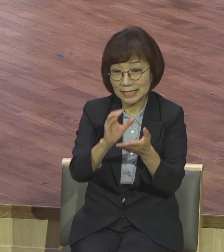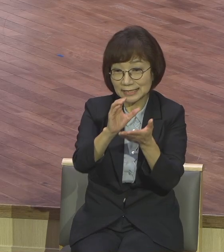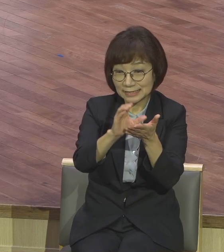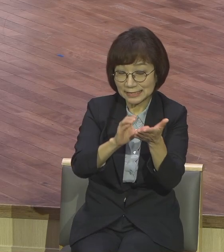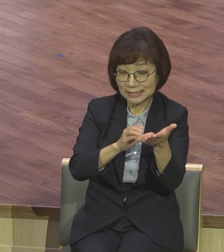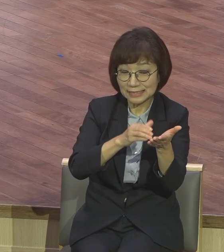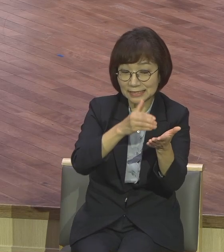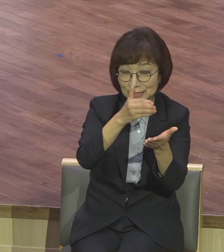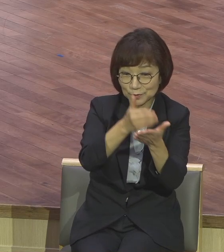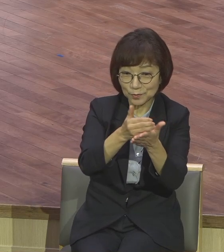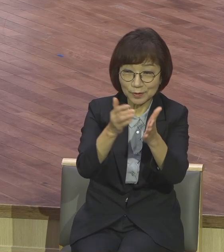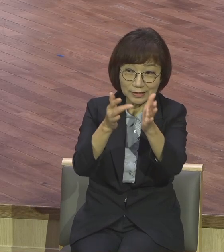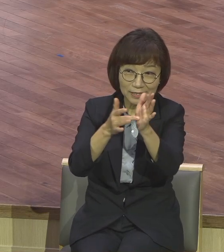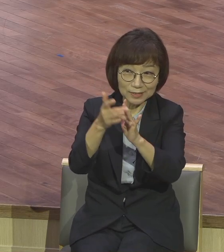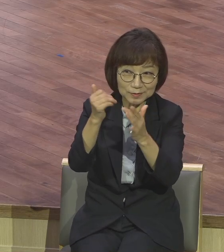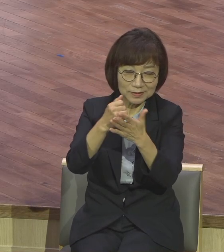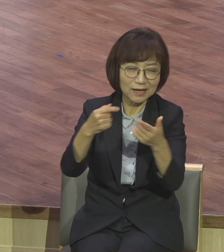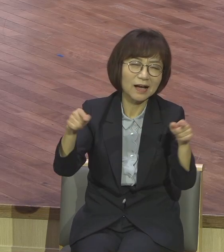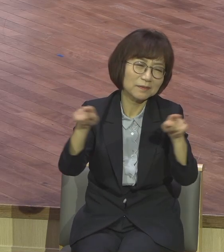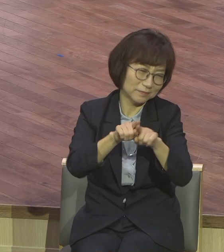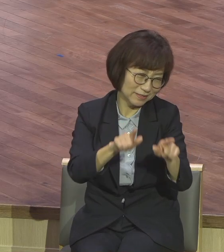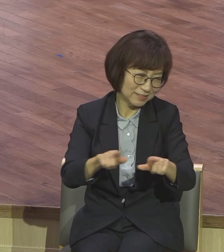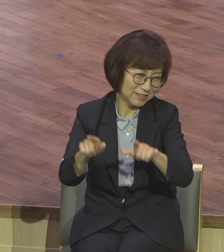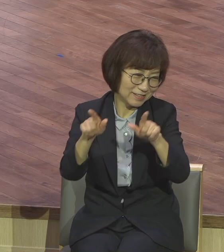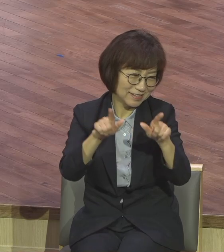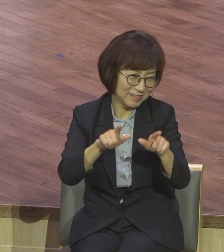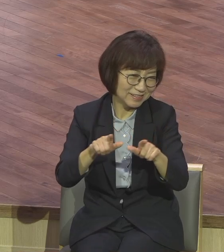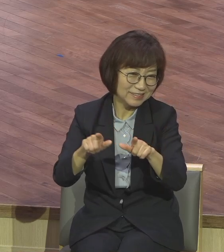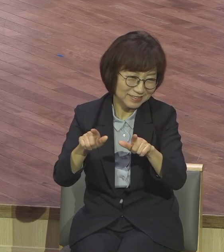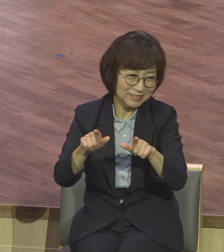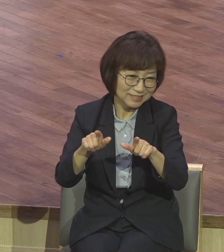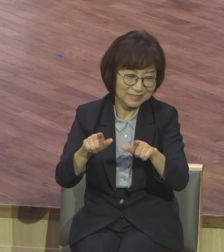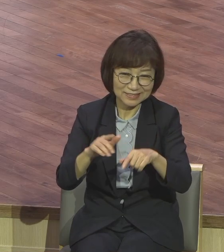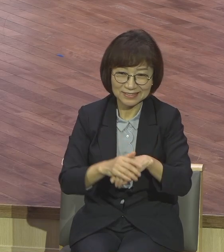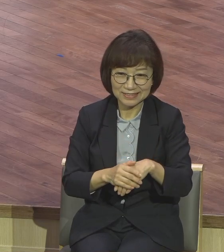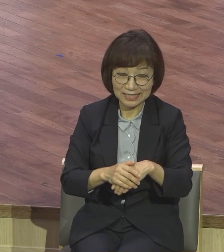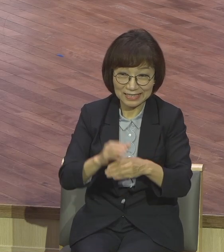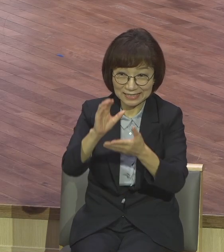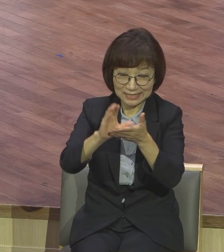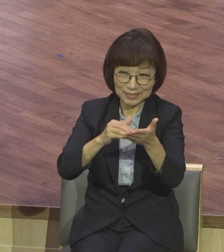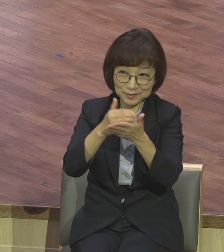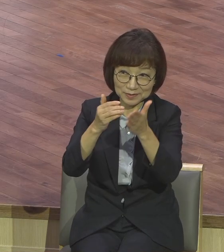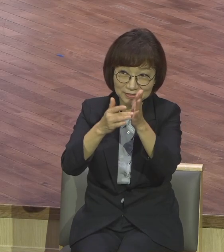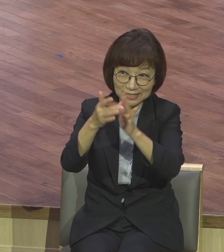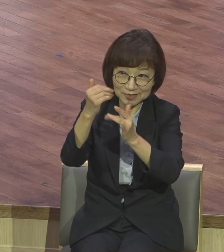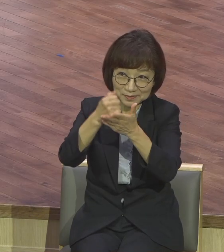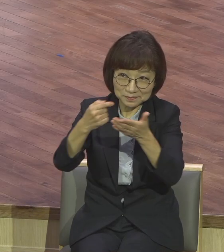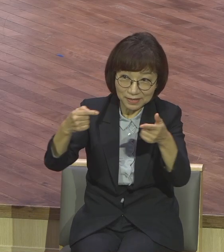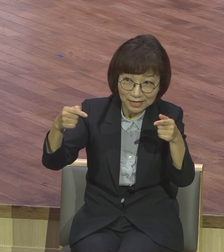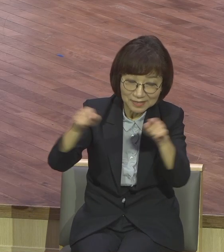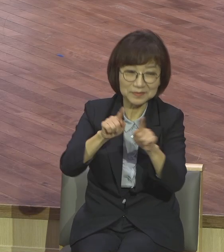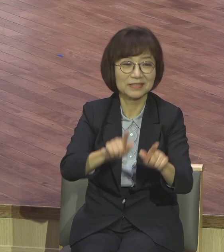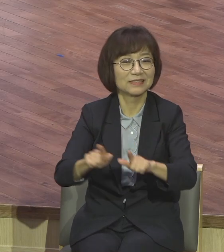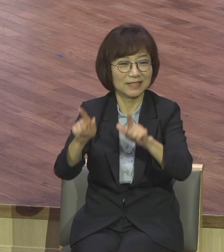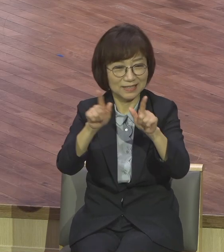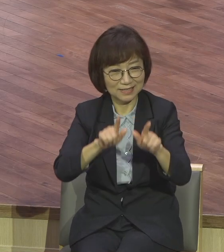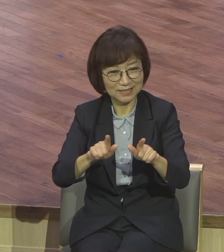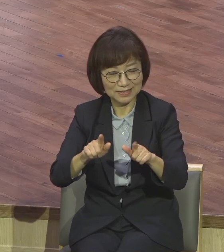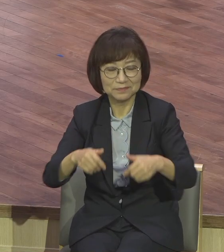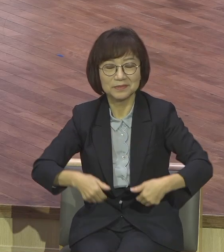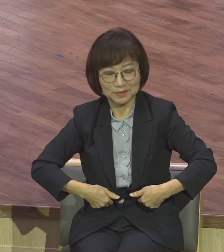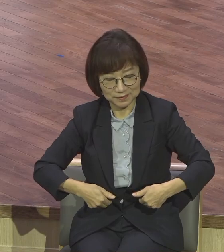안에 사는 삶을 살아야 돼요. 내 사는 것이 그리스도 예수 안에서 사는 것이다. 성도들과